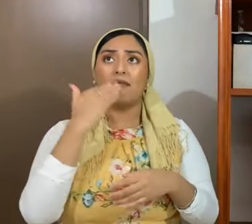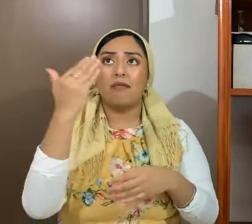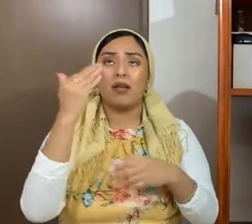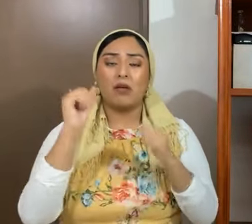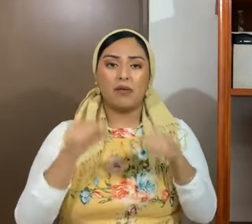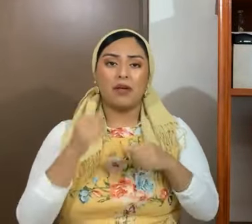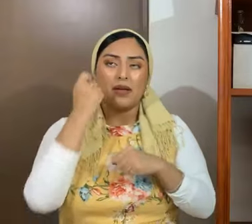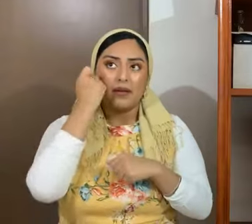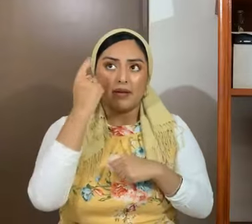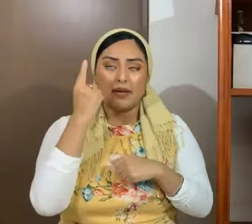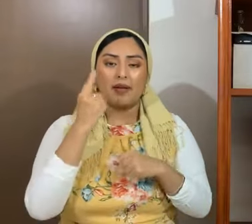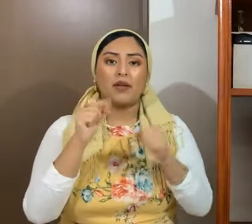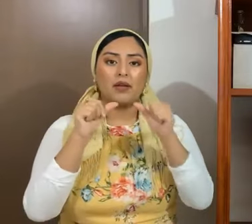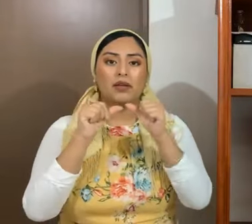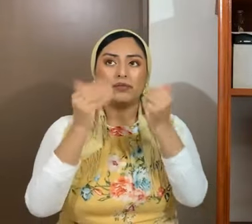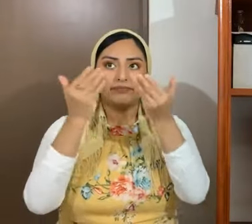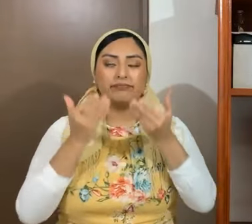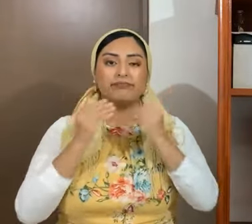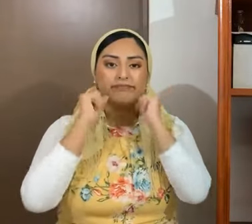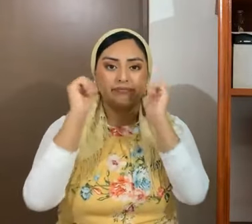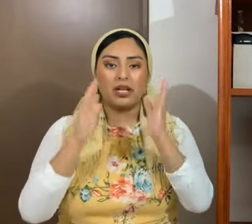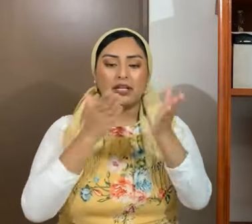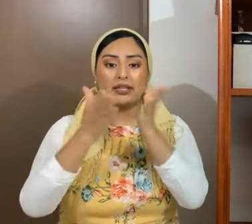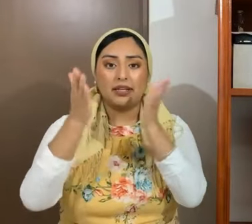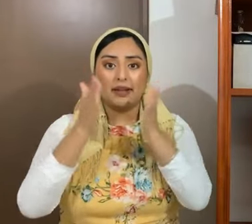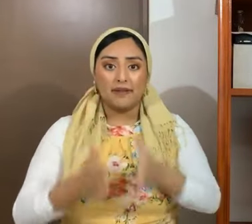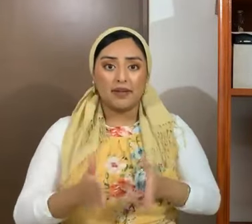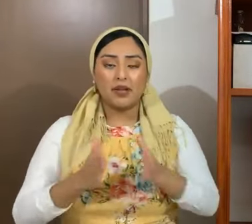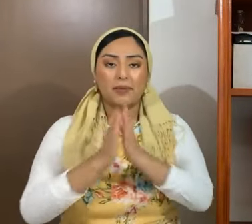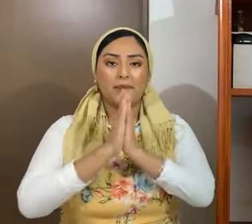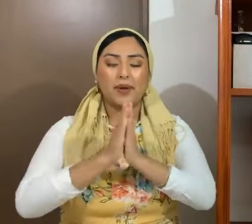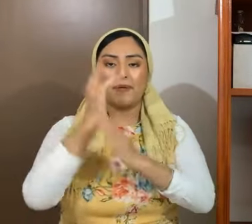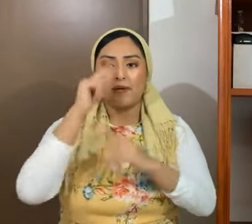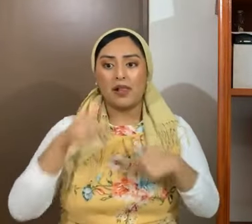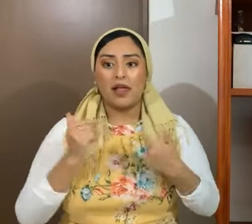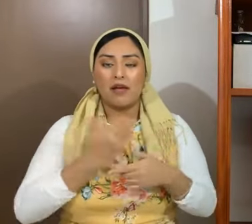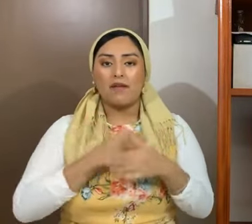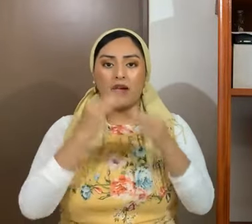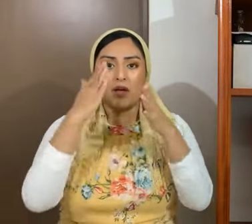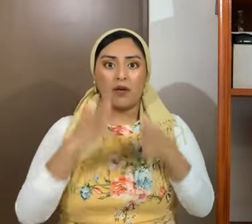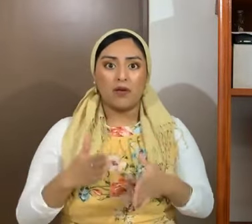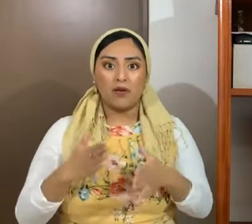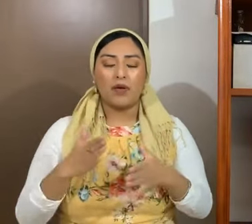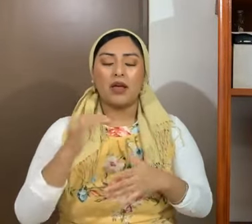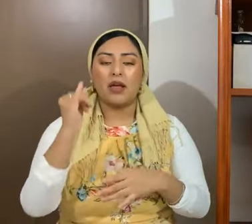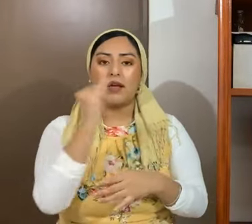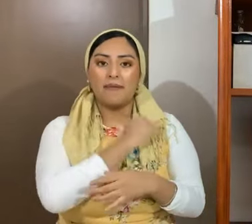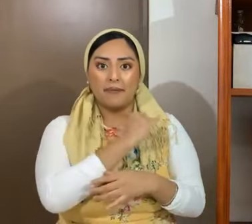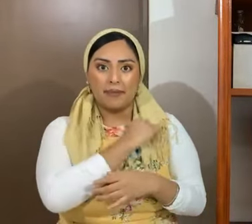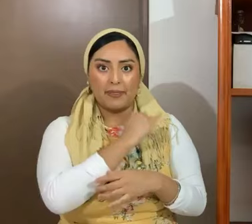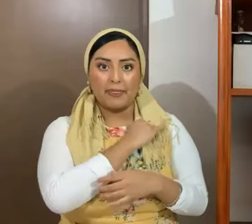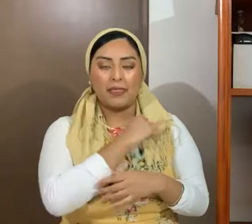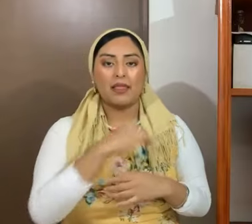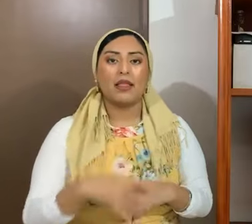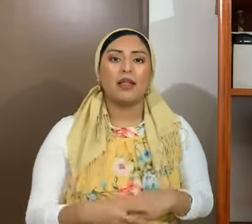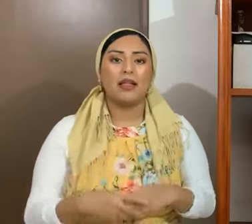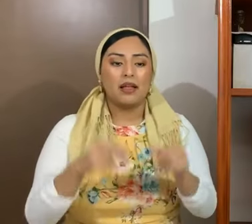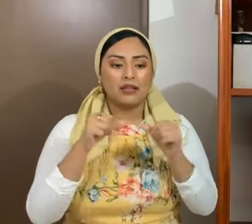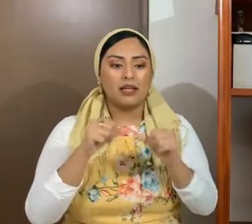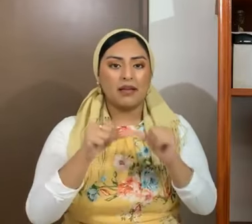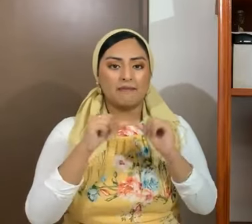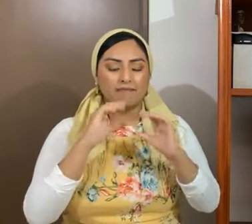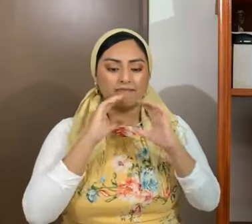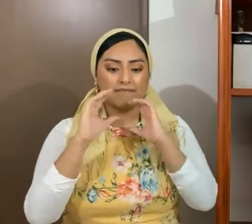poder comprenderla. Sigue bendiciendo a tus siervos, Abacados. Oramos por la vida de nuestro amado Roe, Dr. Javier Palacios Elorio.